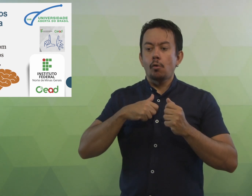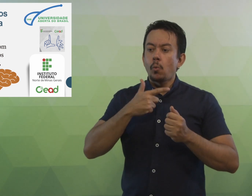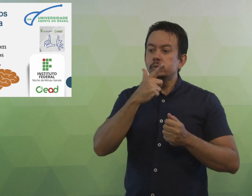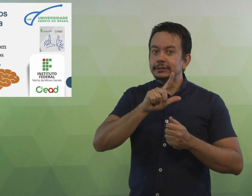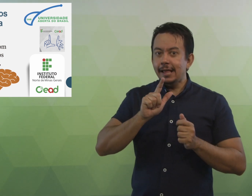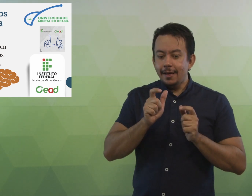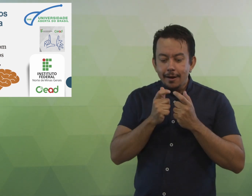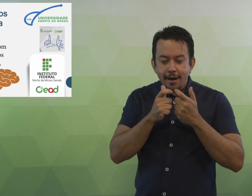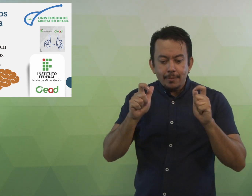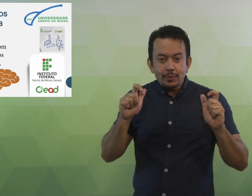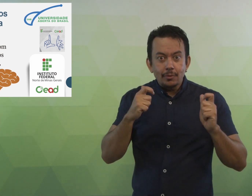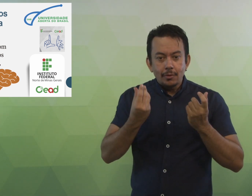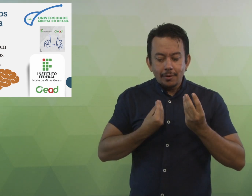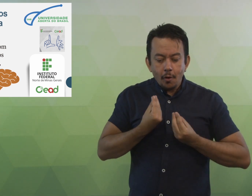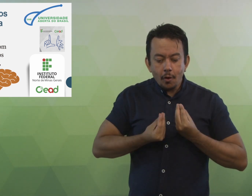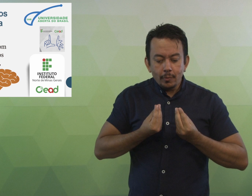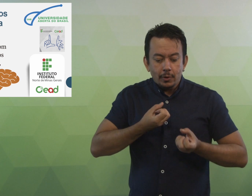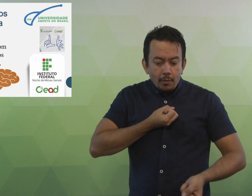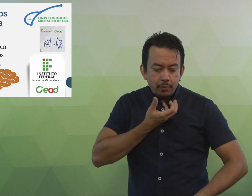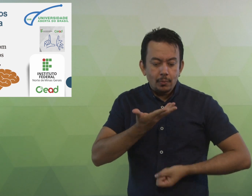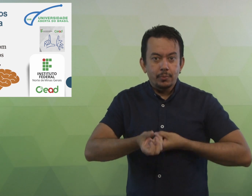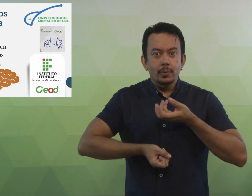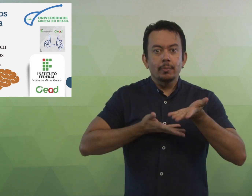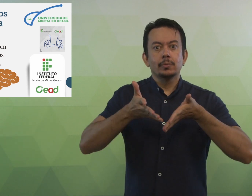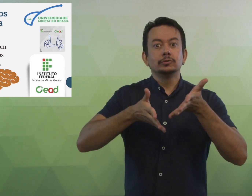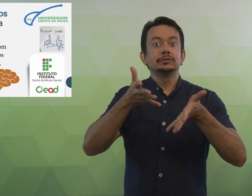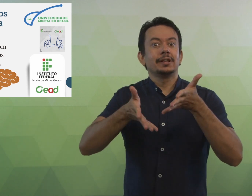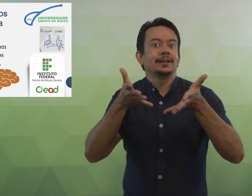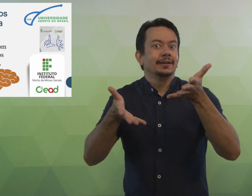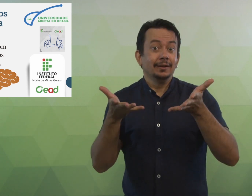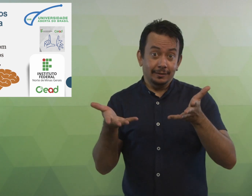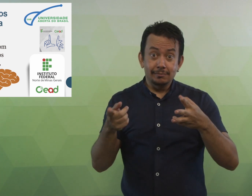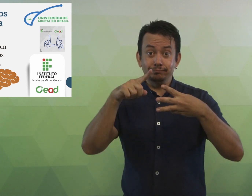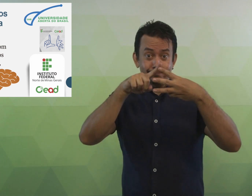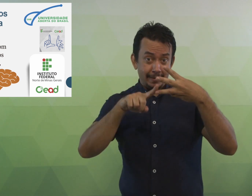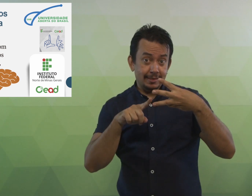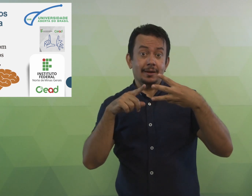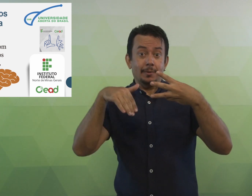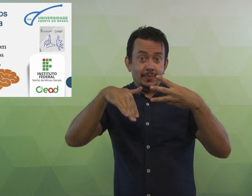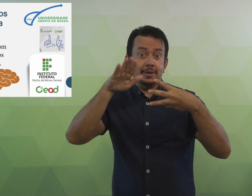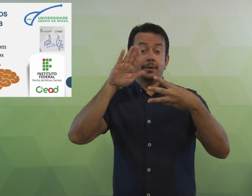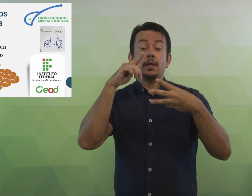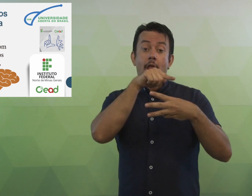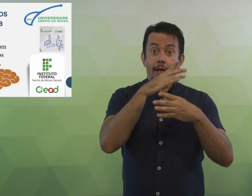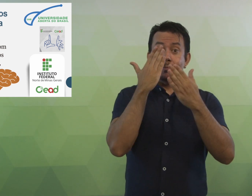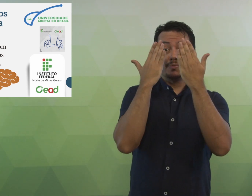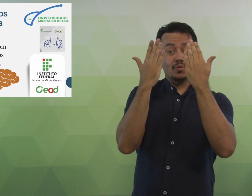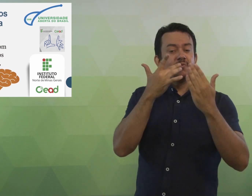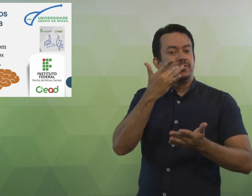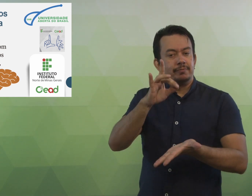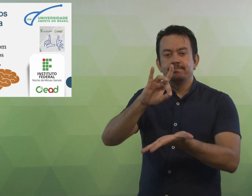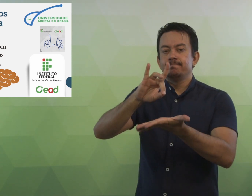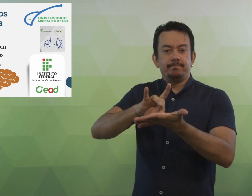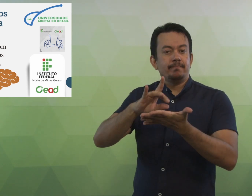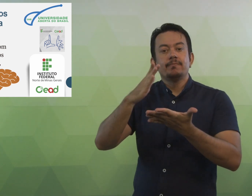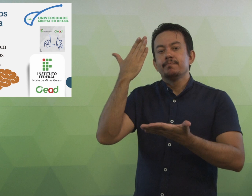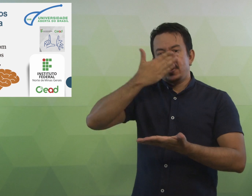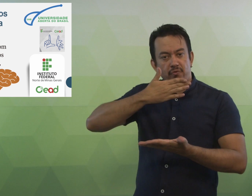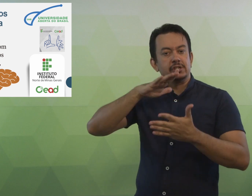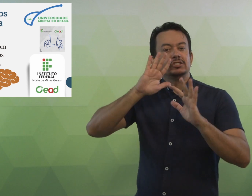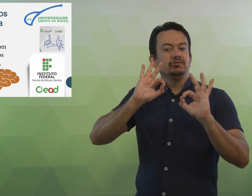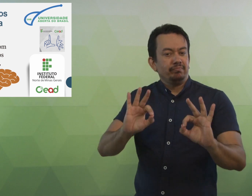e também compreender o que a outra pessoa está dizendo. E a produção é basicamente a sua expressão. É você